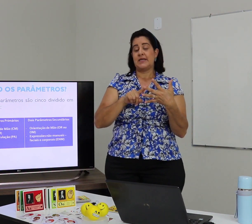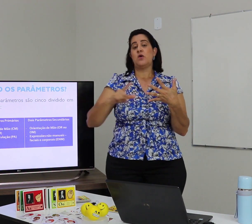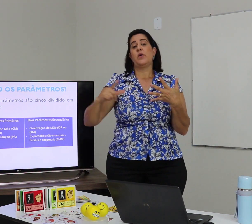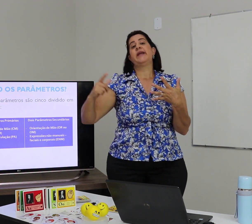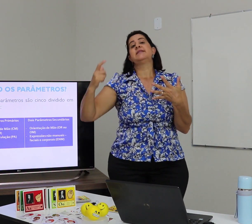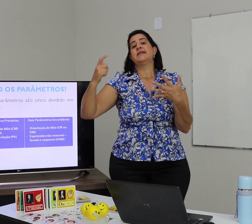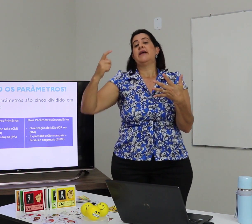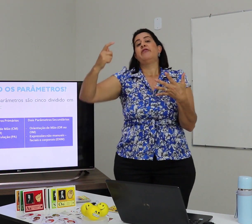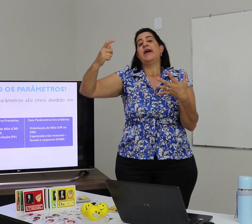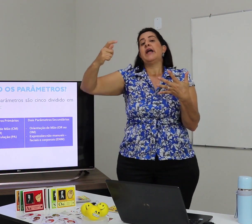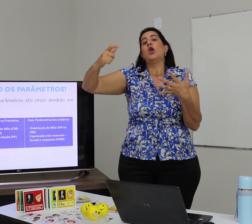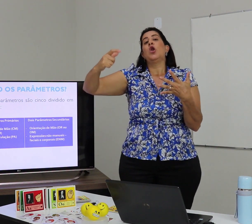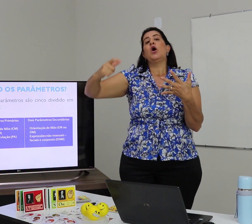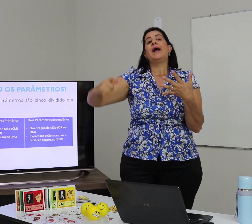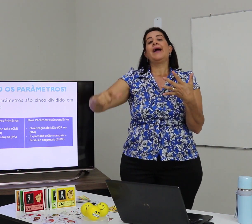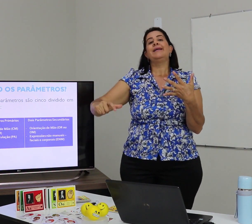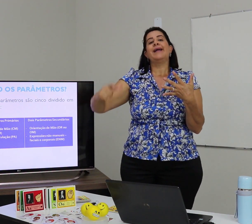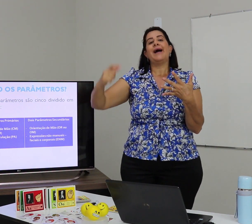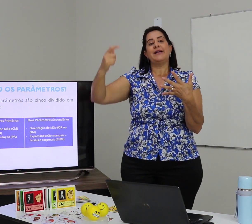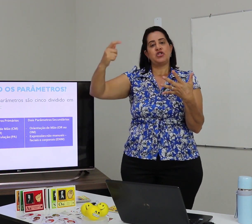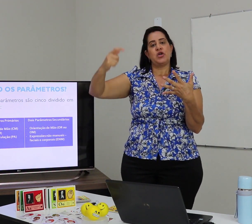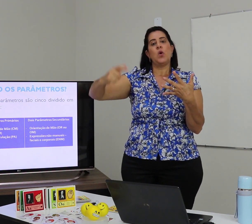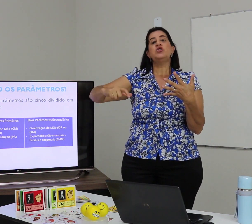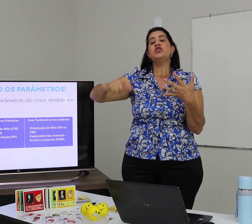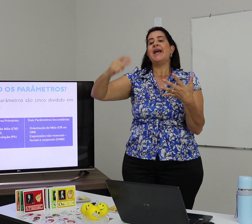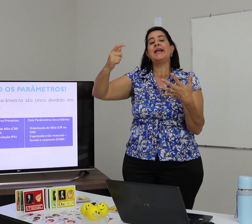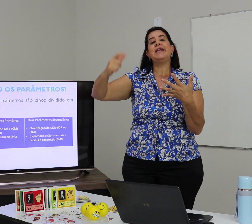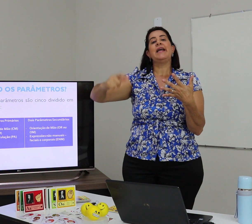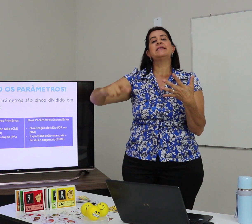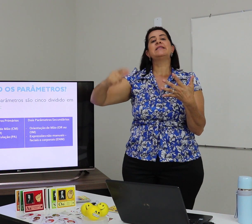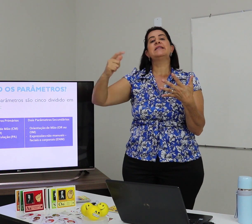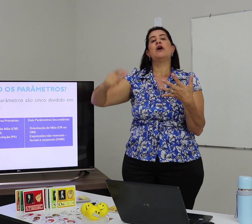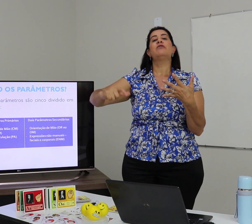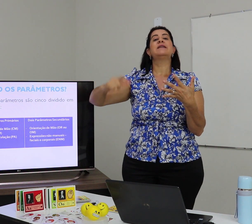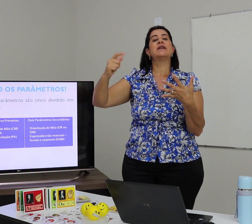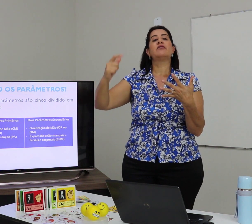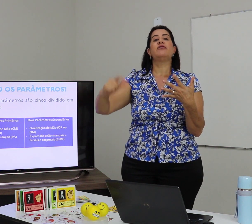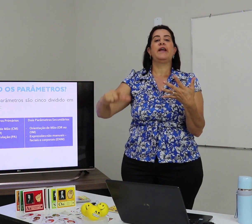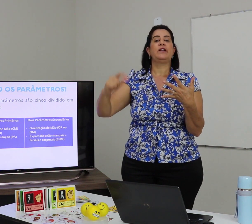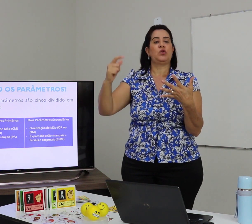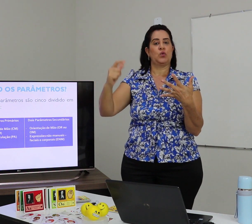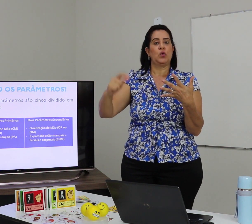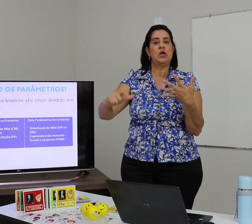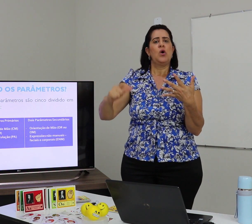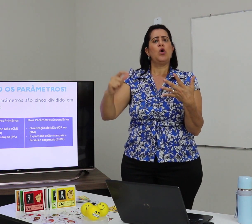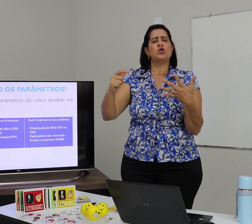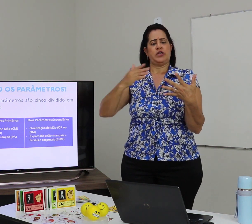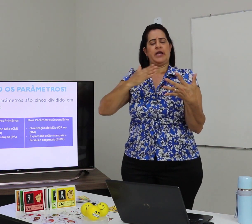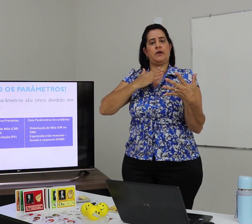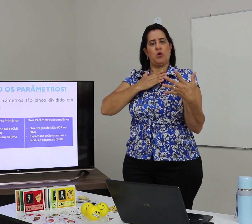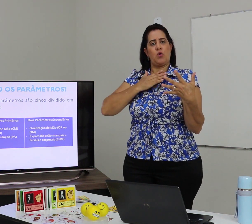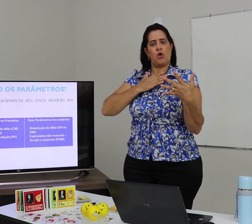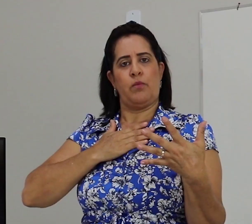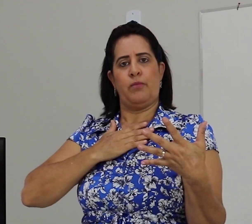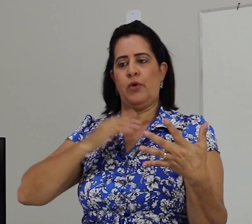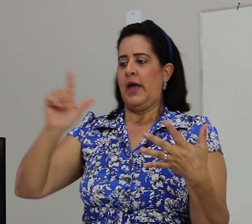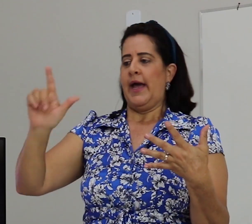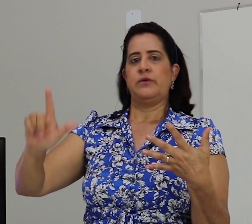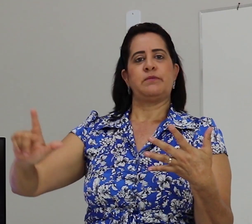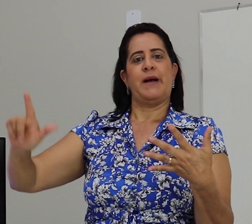articulação, ele se refere à localidade, onde é que esse sinal vai ser feito. Onde? É no meu corpo? É no